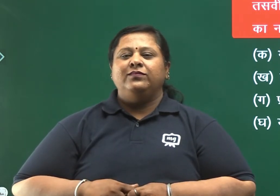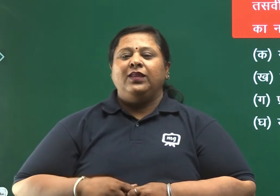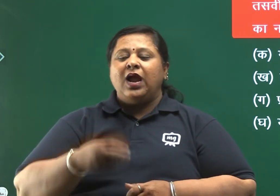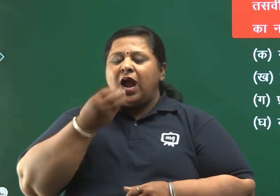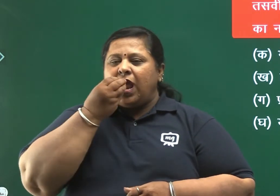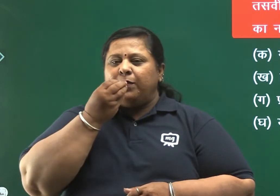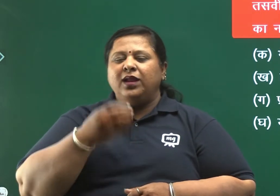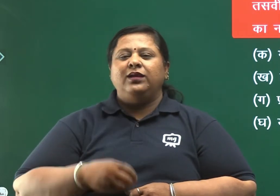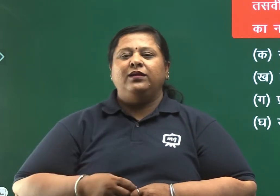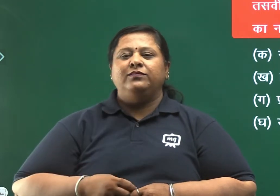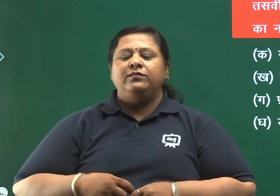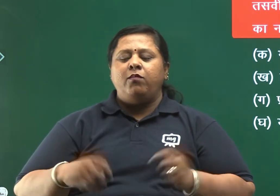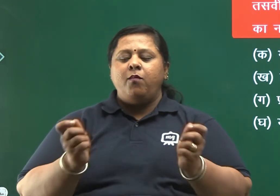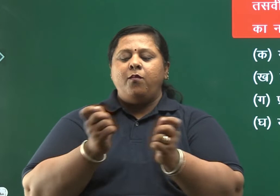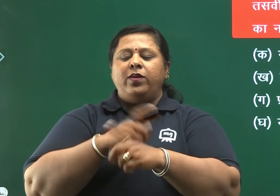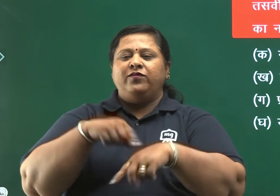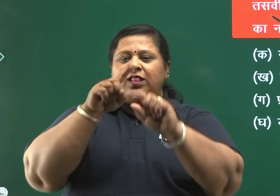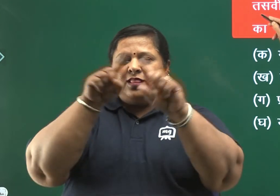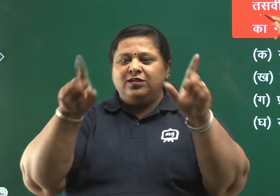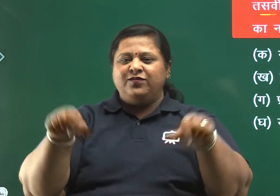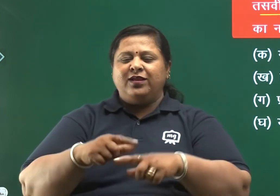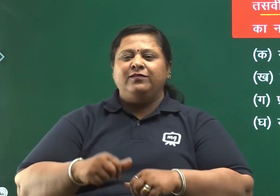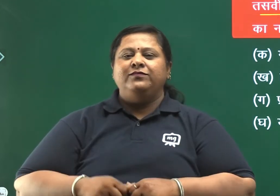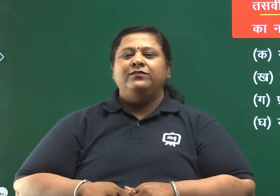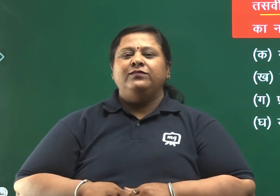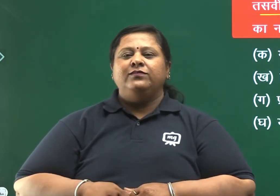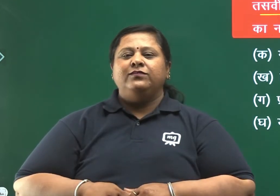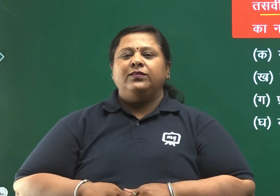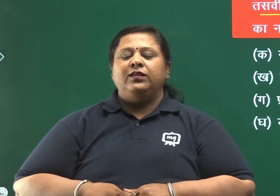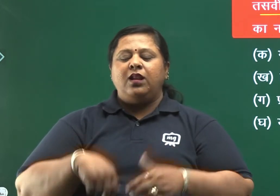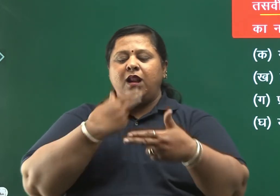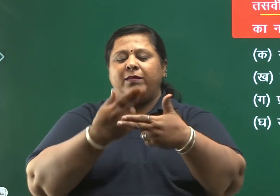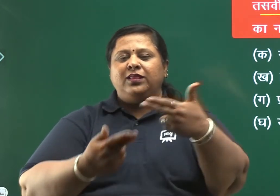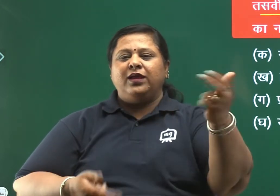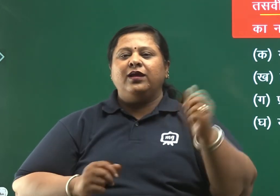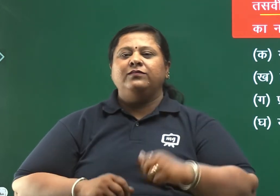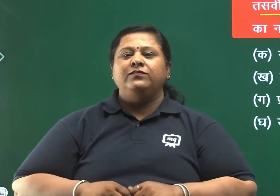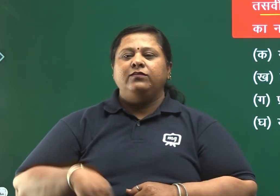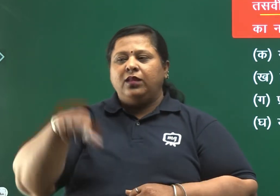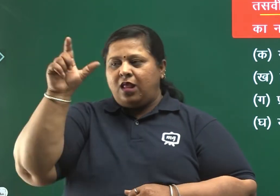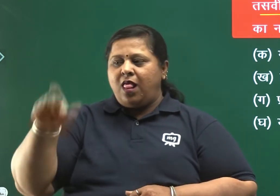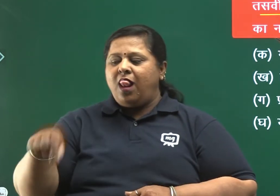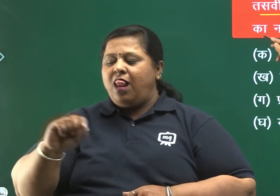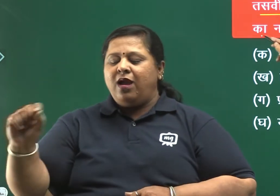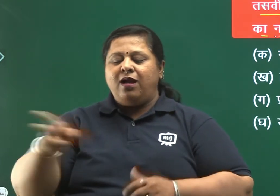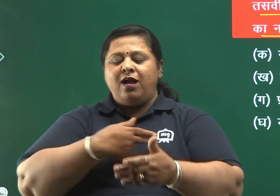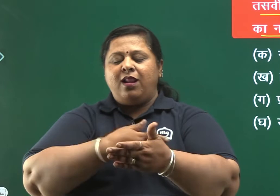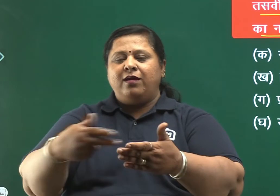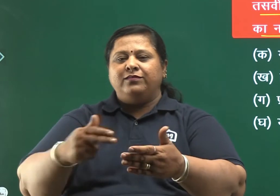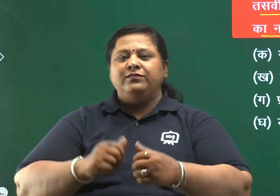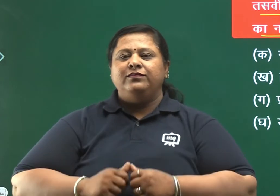खान पान की बदलती तस्वीर निबंध के लेखक का